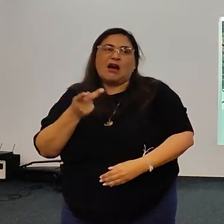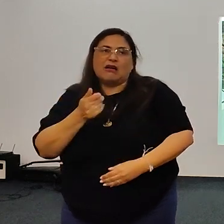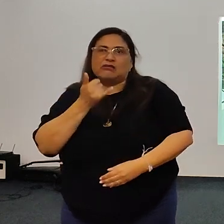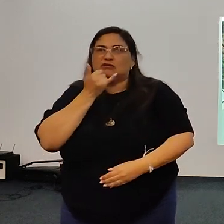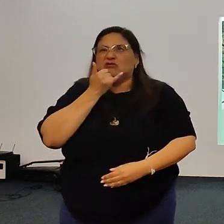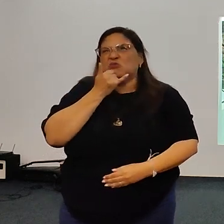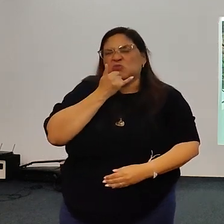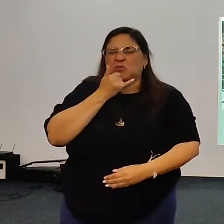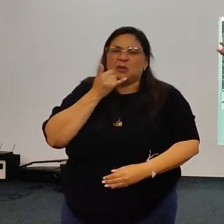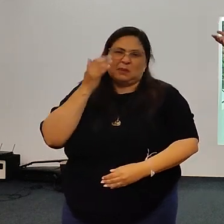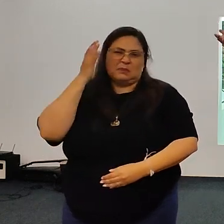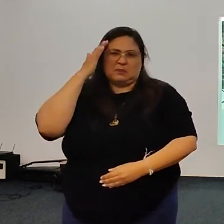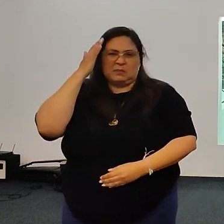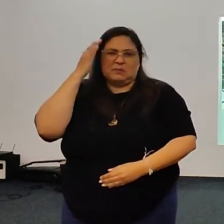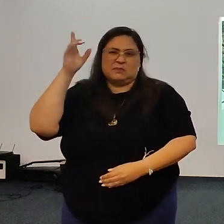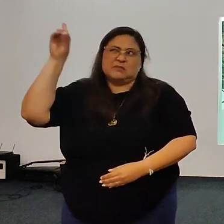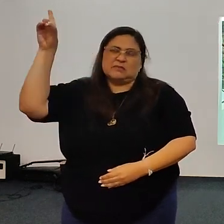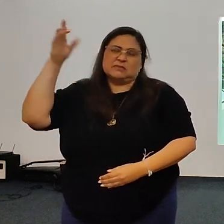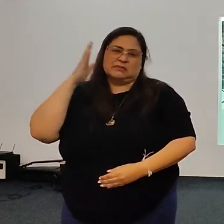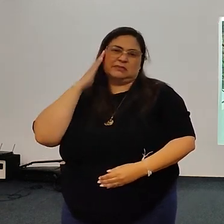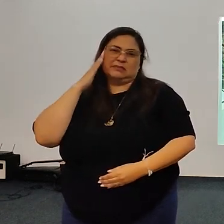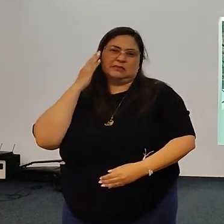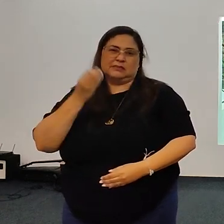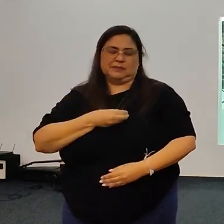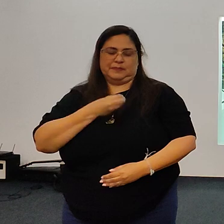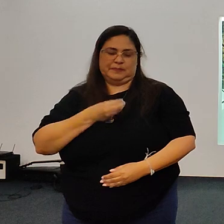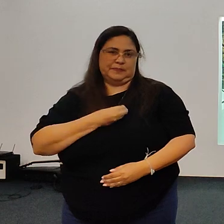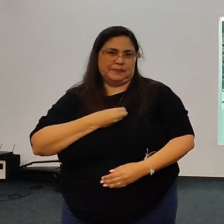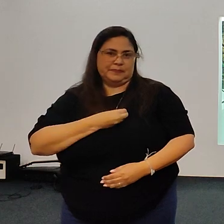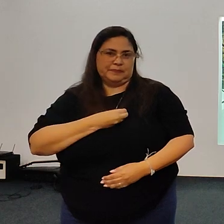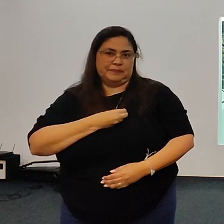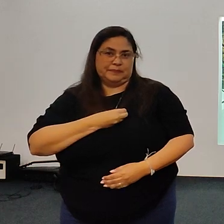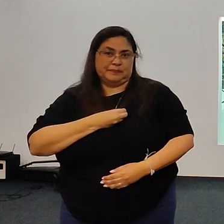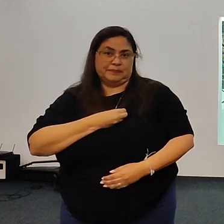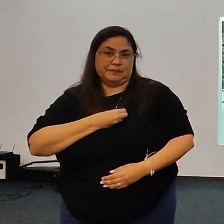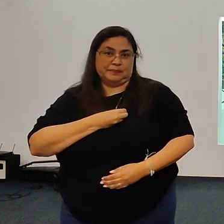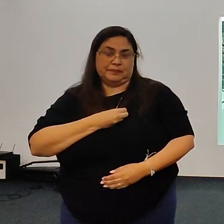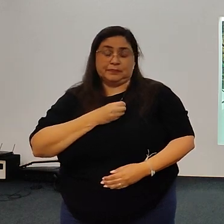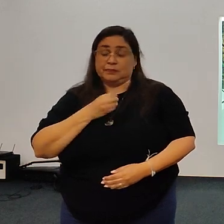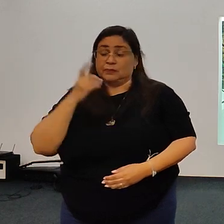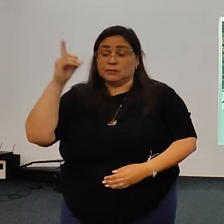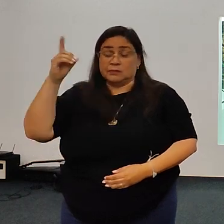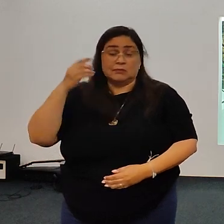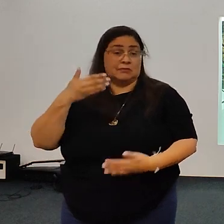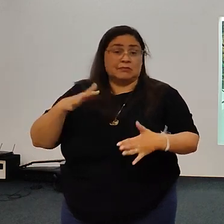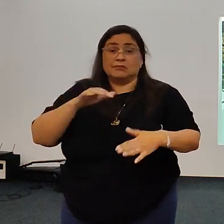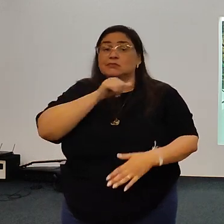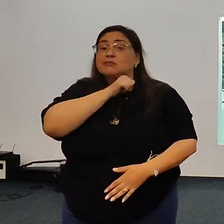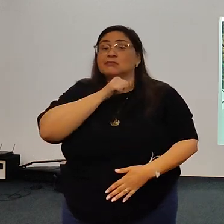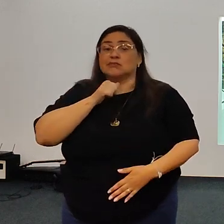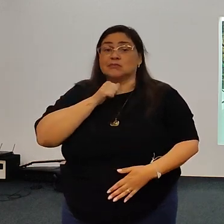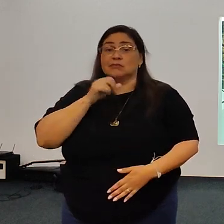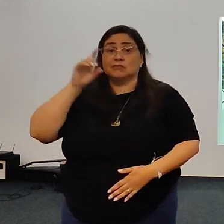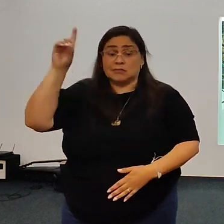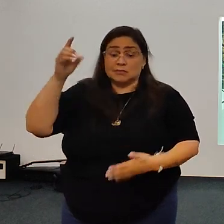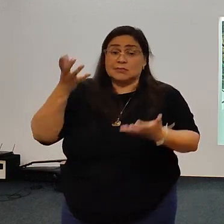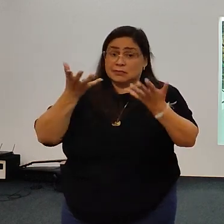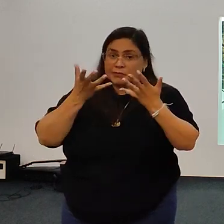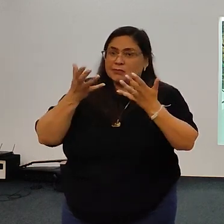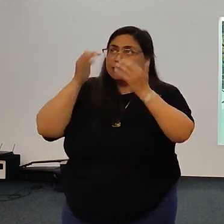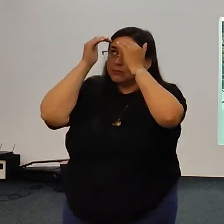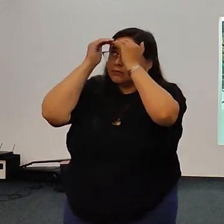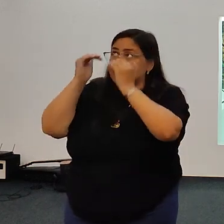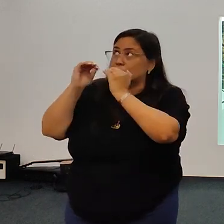entende. Acaso Deus prefere sacrifício ou obediência? Então João diz: sabemos quem de